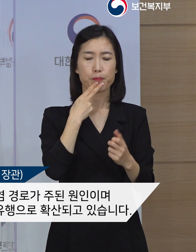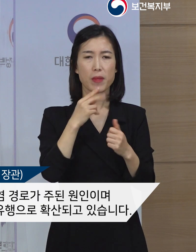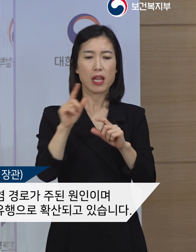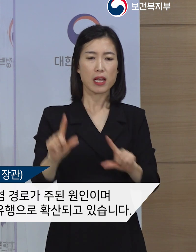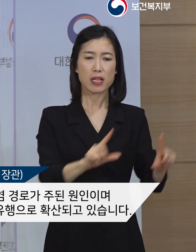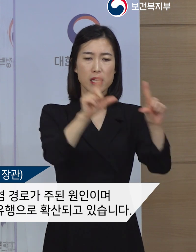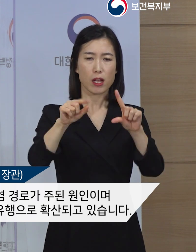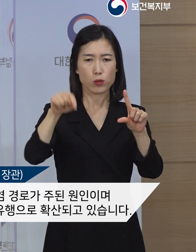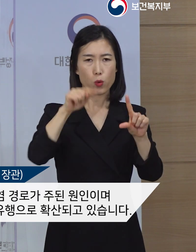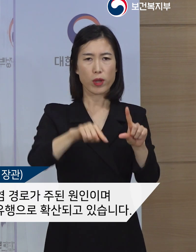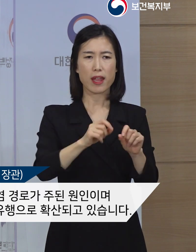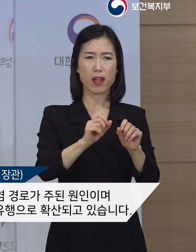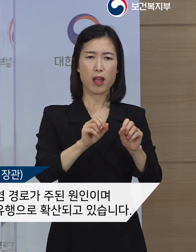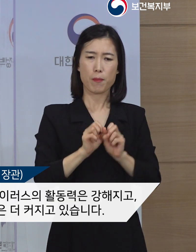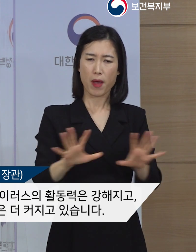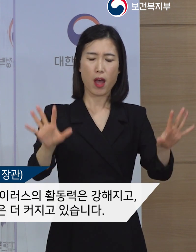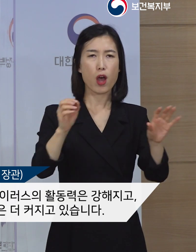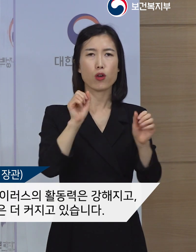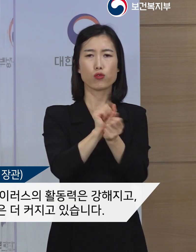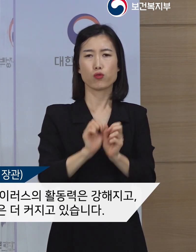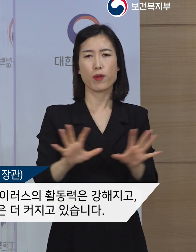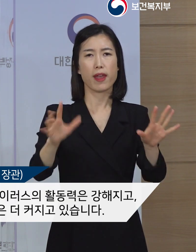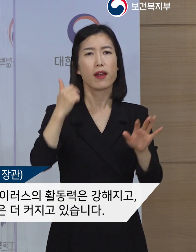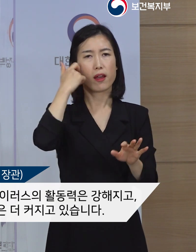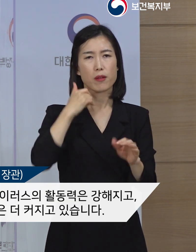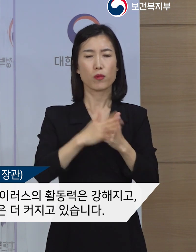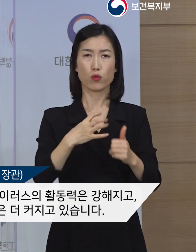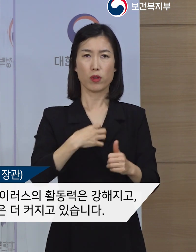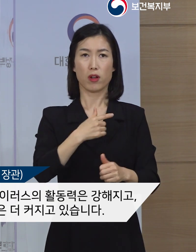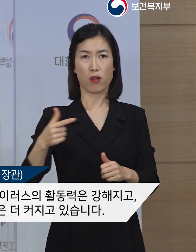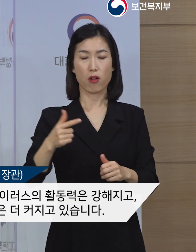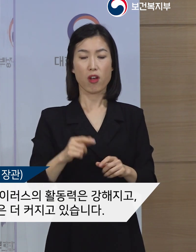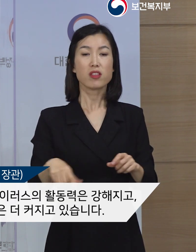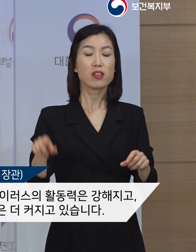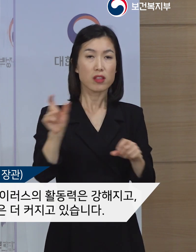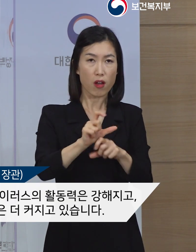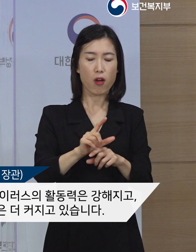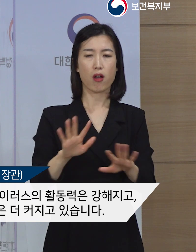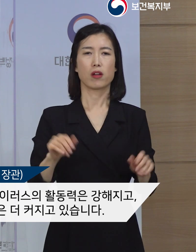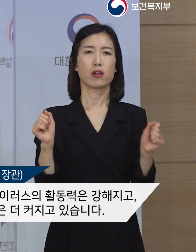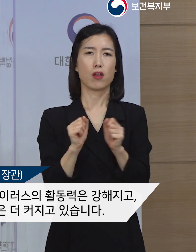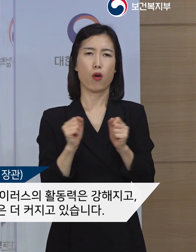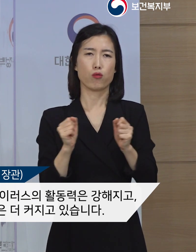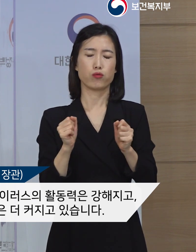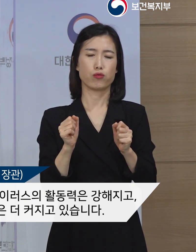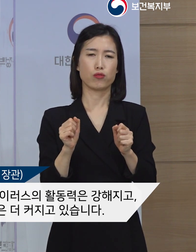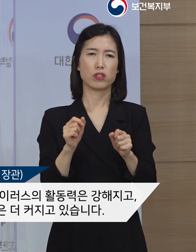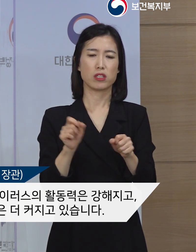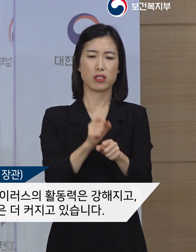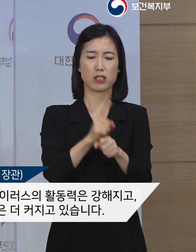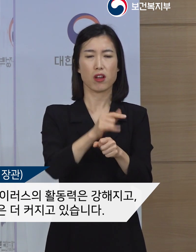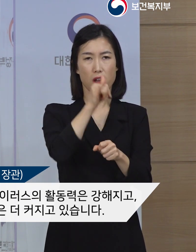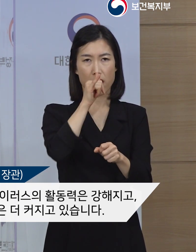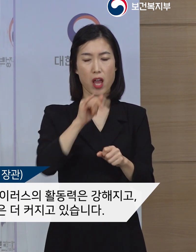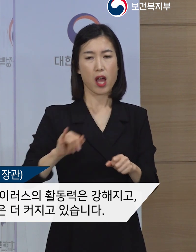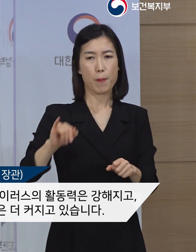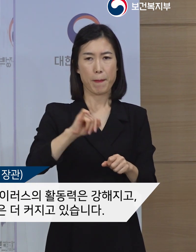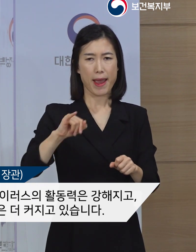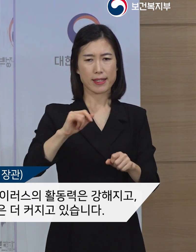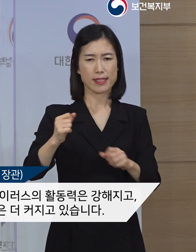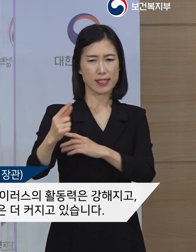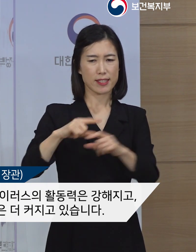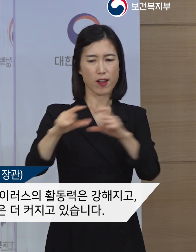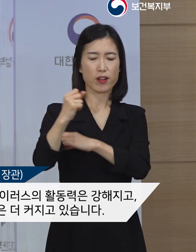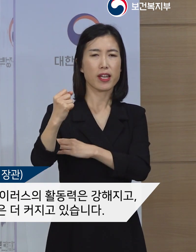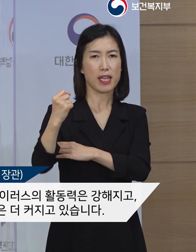유행으로 확산되고 있습니다. 이에 대해 겨울이라는 계절적 특성 때문에 바이러스의 활동력은